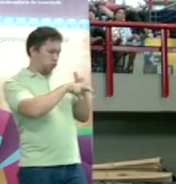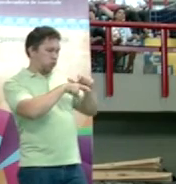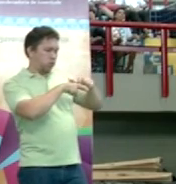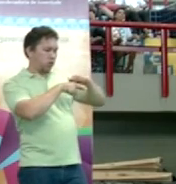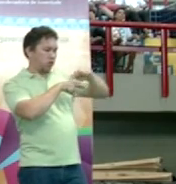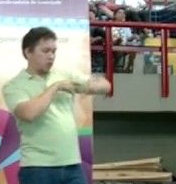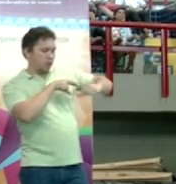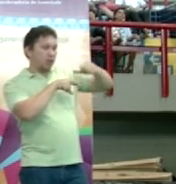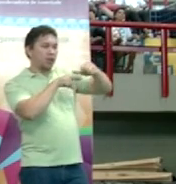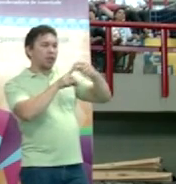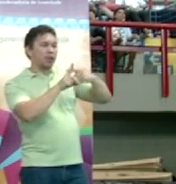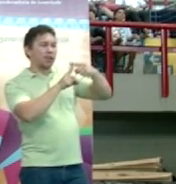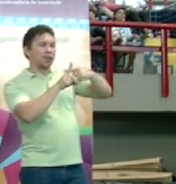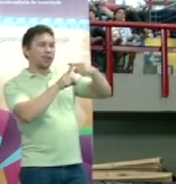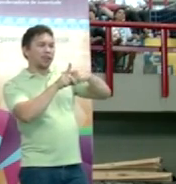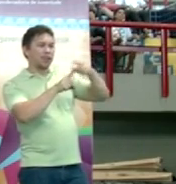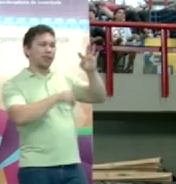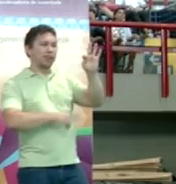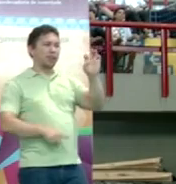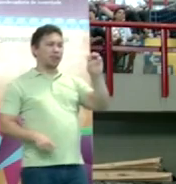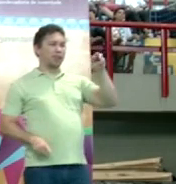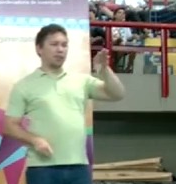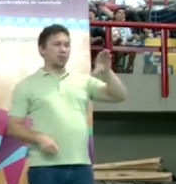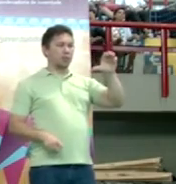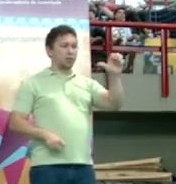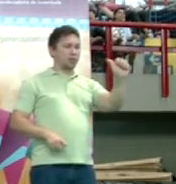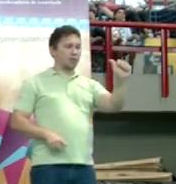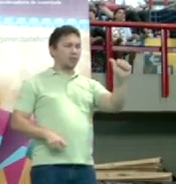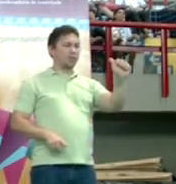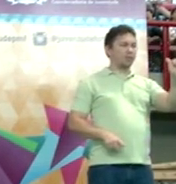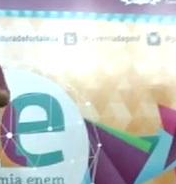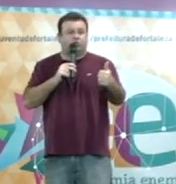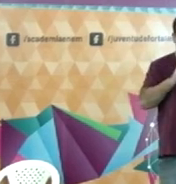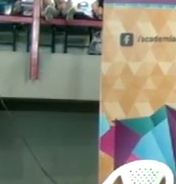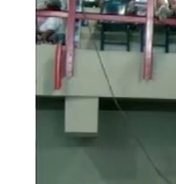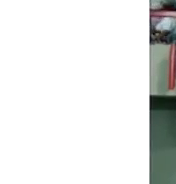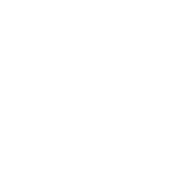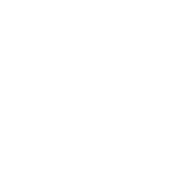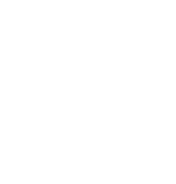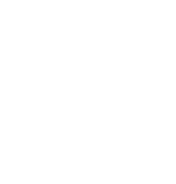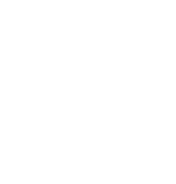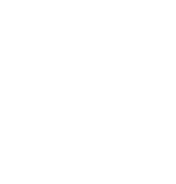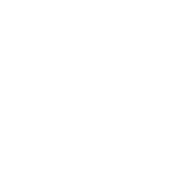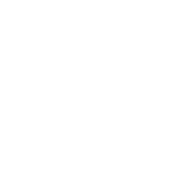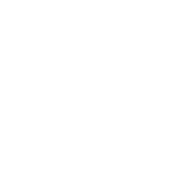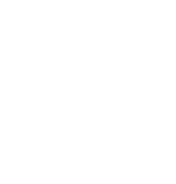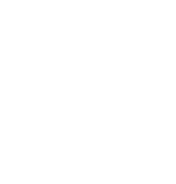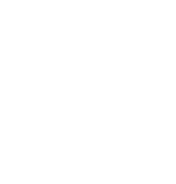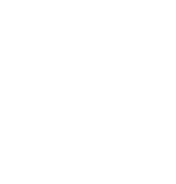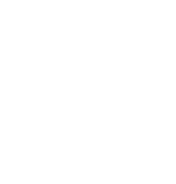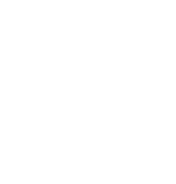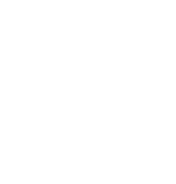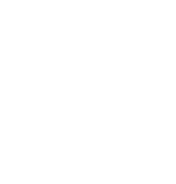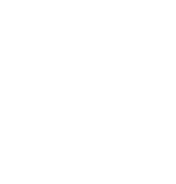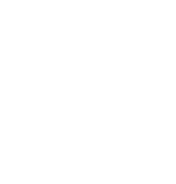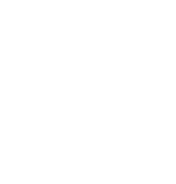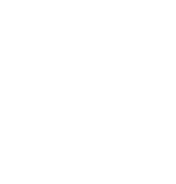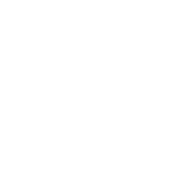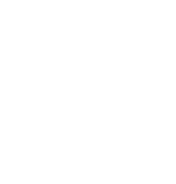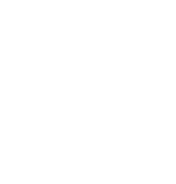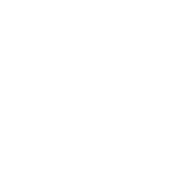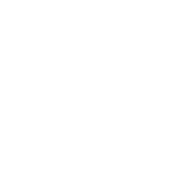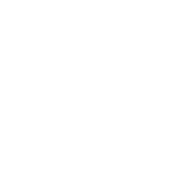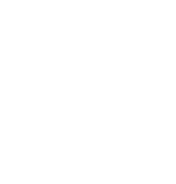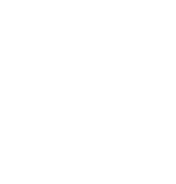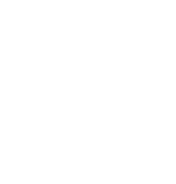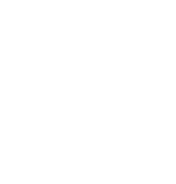energia térmica. Que esse movimento da energia térmica, esse trânsito é chamado de calor. Estou sendo claro, pessoal? Olha o símbolo da resistência,